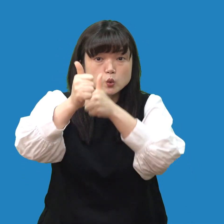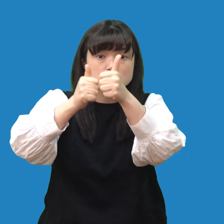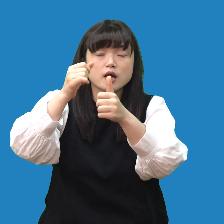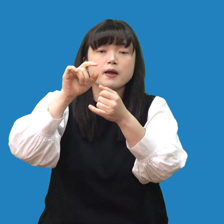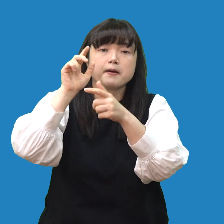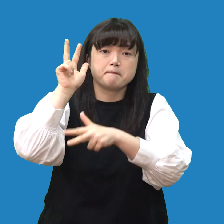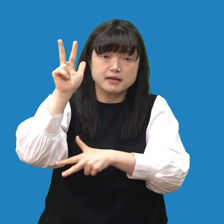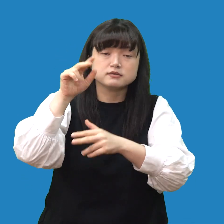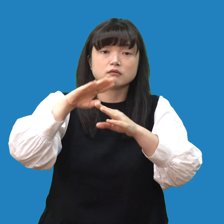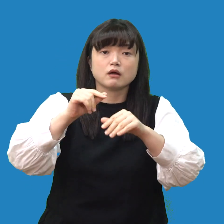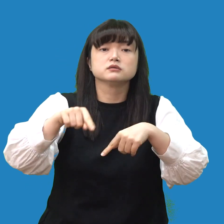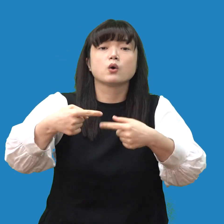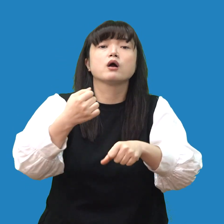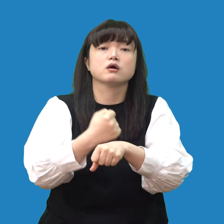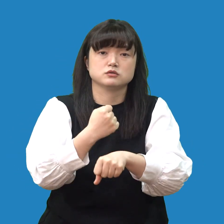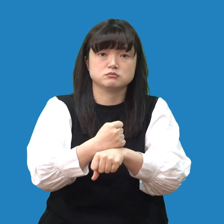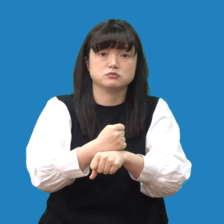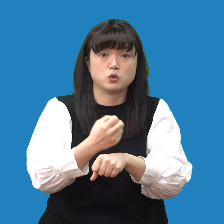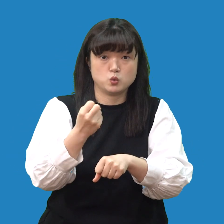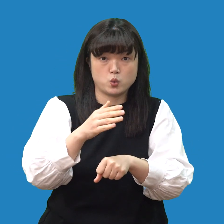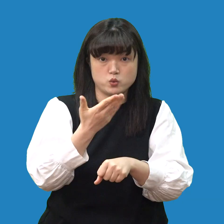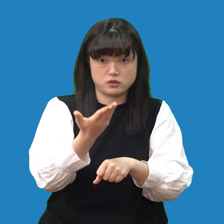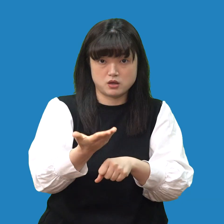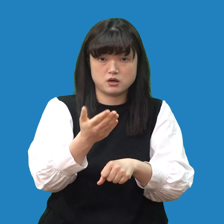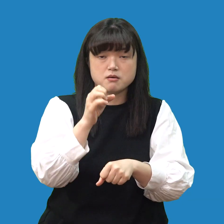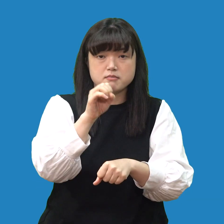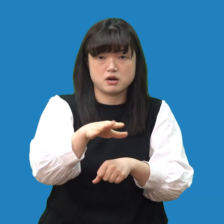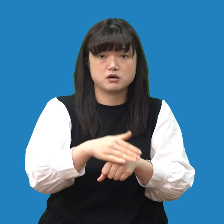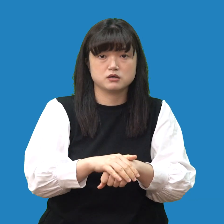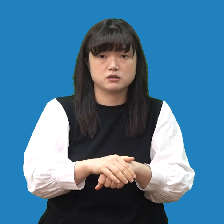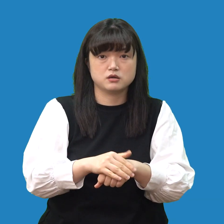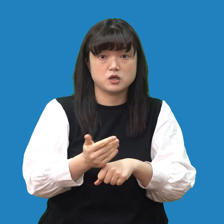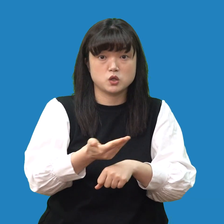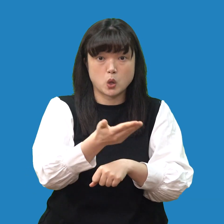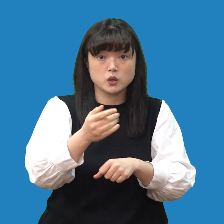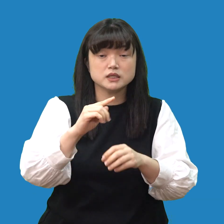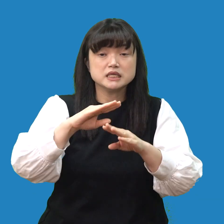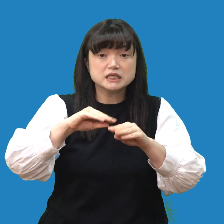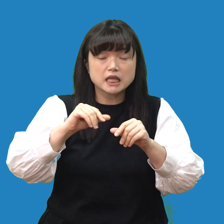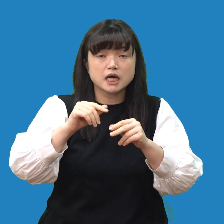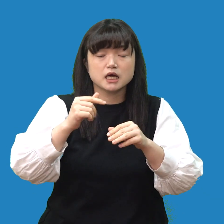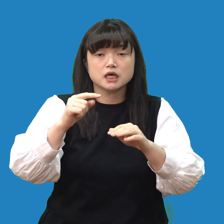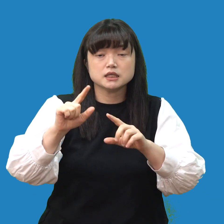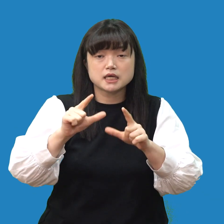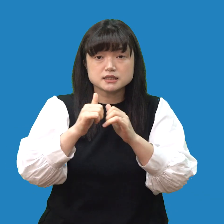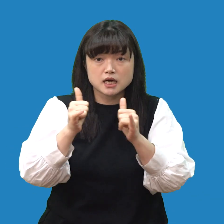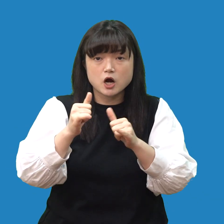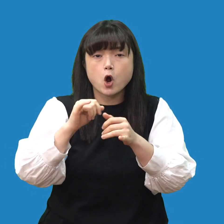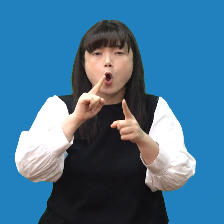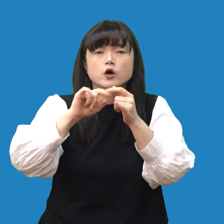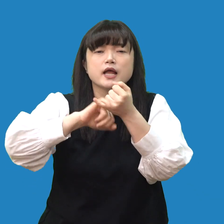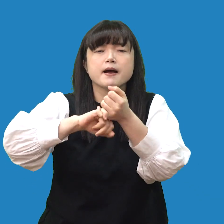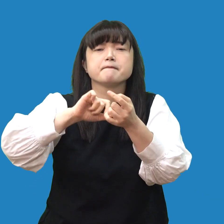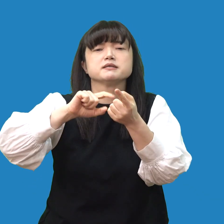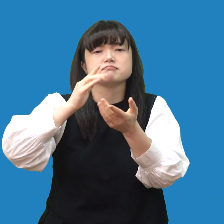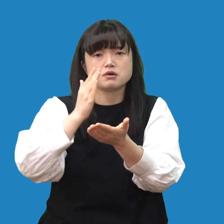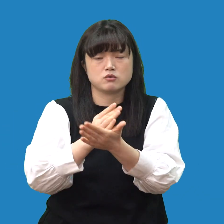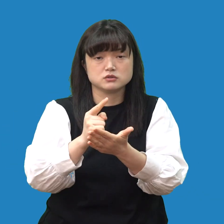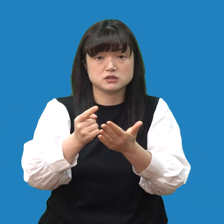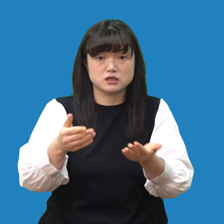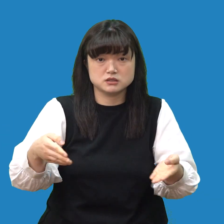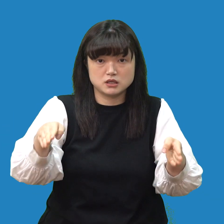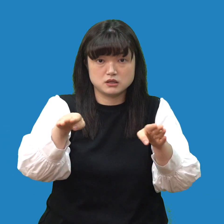맹세한 땅으로 들어가게 하였으며 또 내가 이르기를 너희는 이 땅 주민과 언약을 맺지 말며 그들의